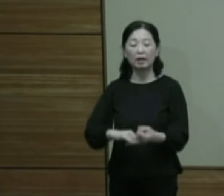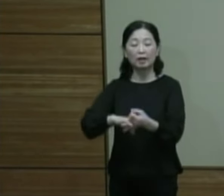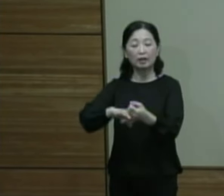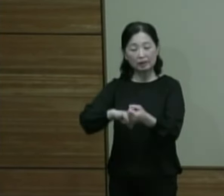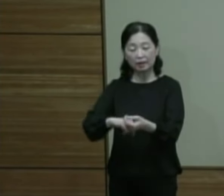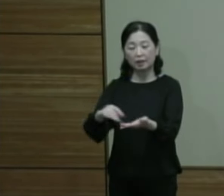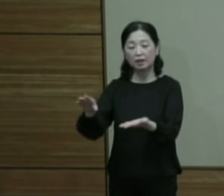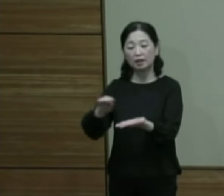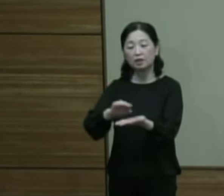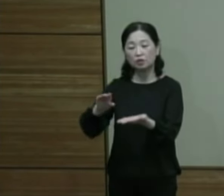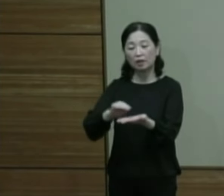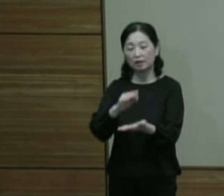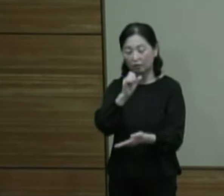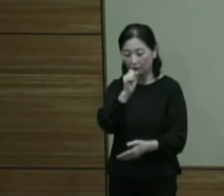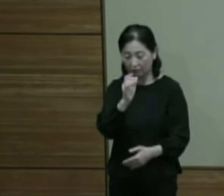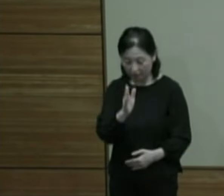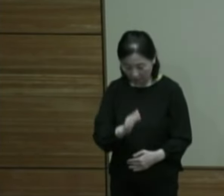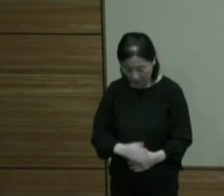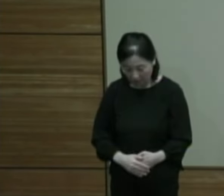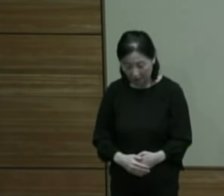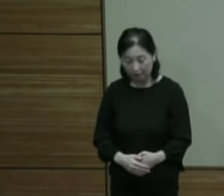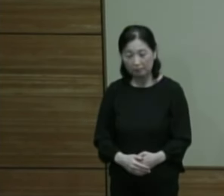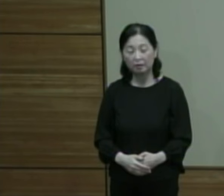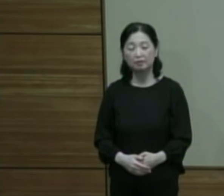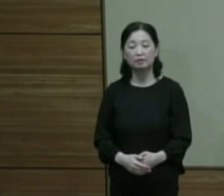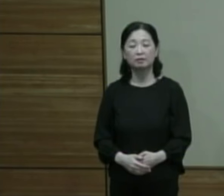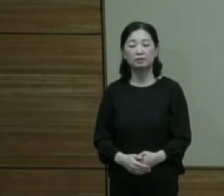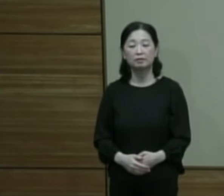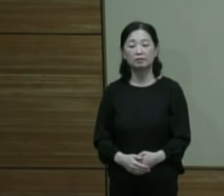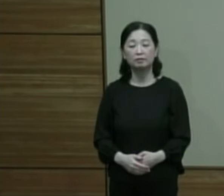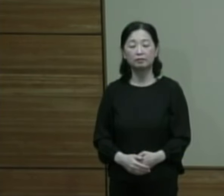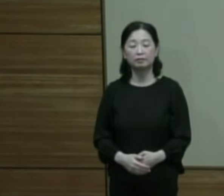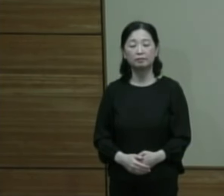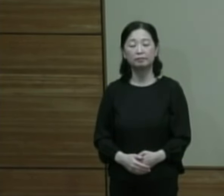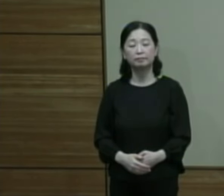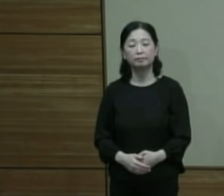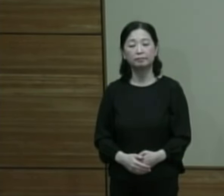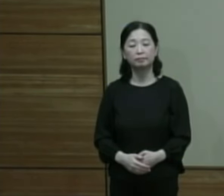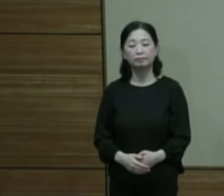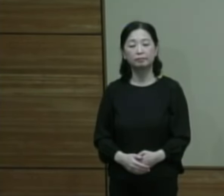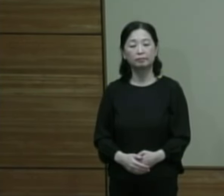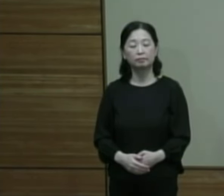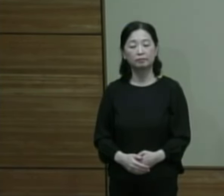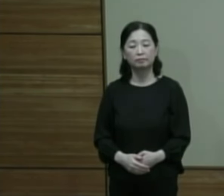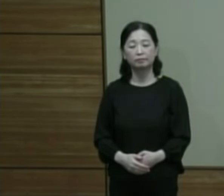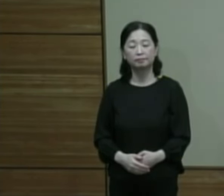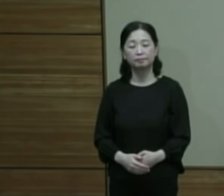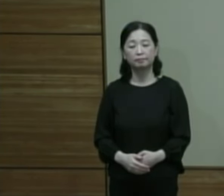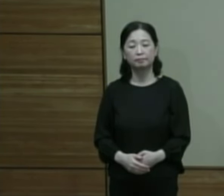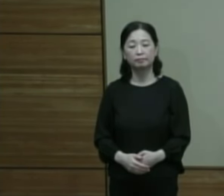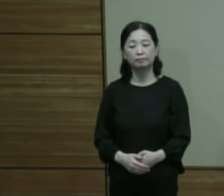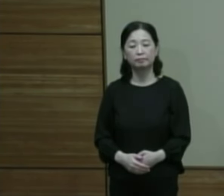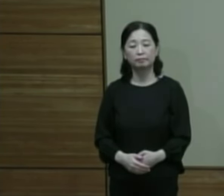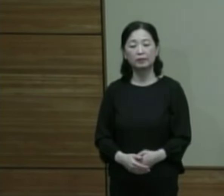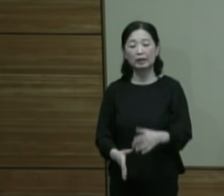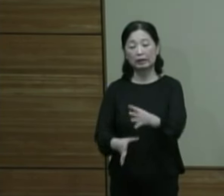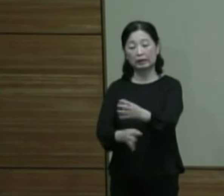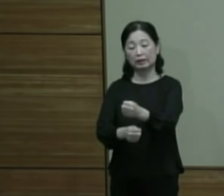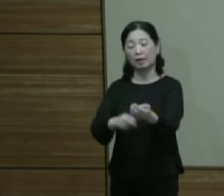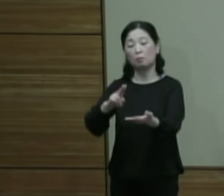よろしくお願いをしたいと思っております。実際この日程が決まりましたけれ